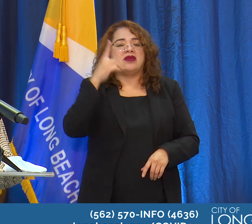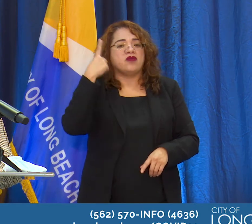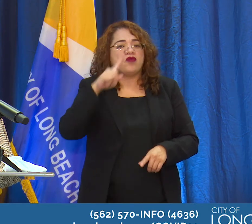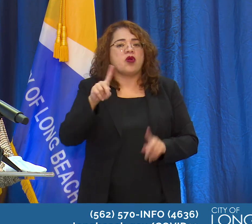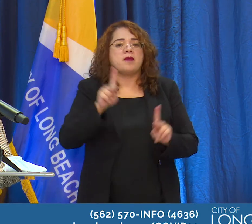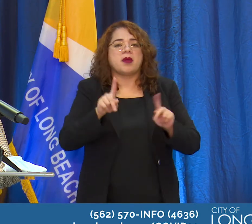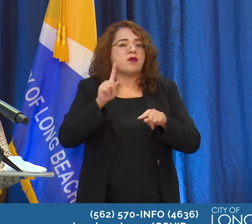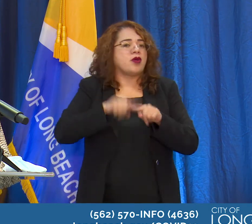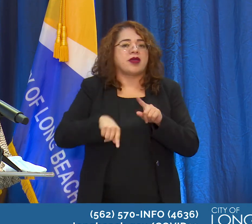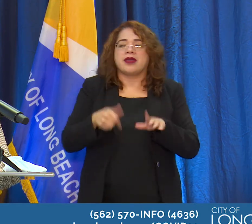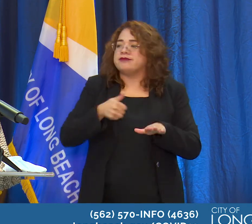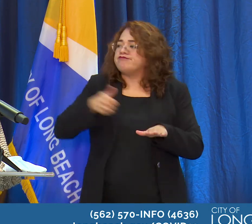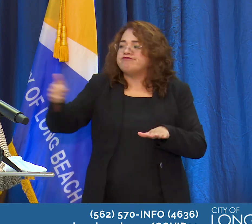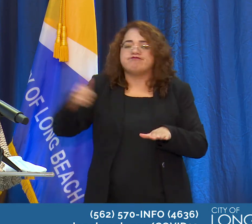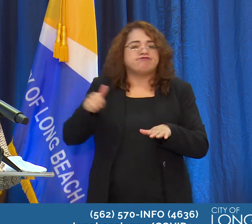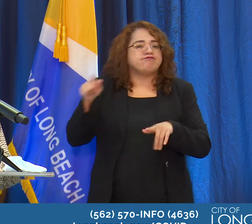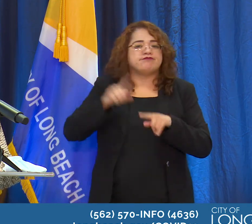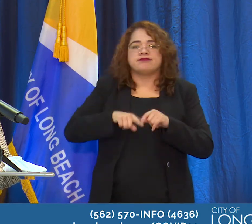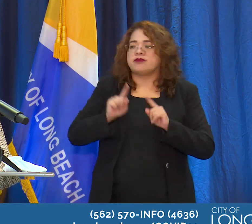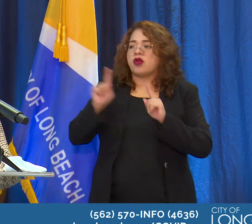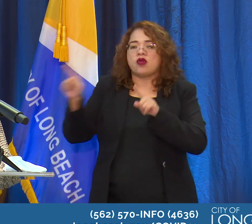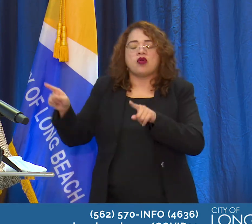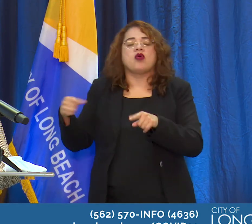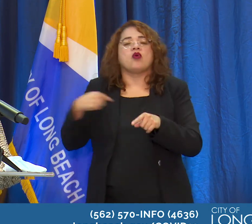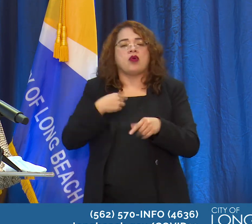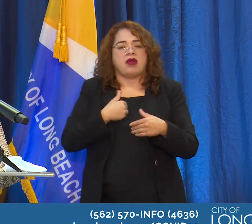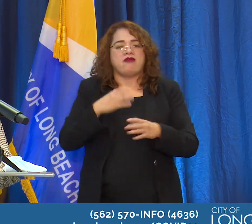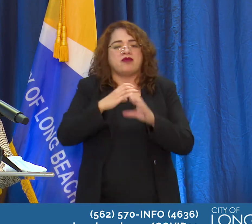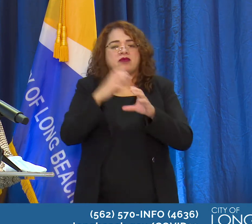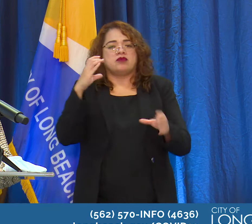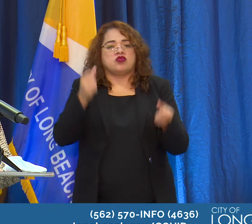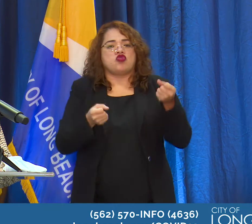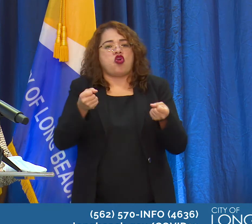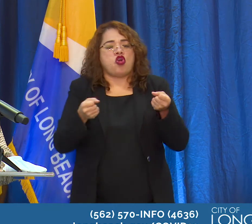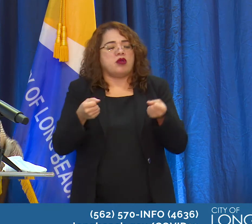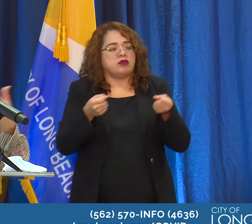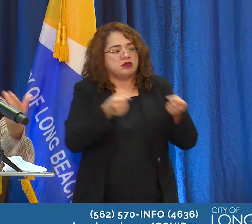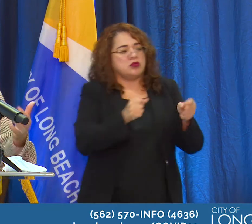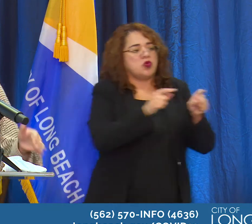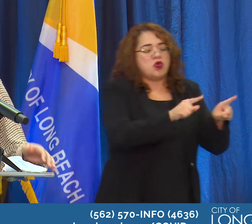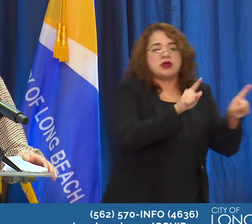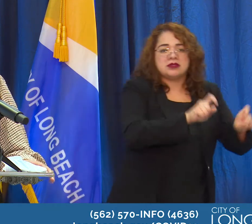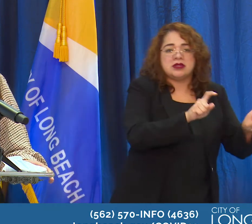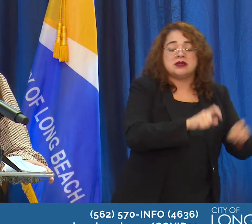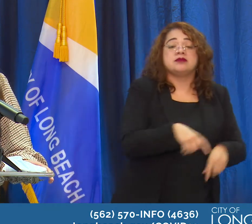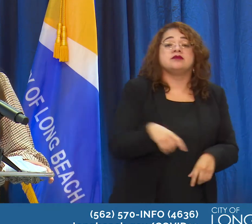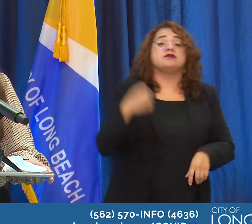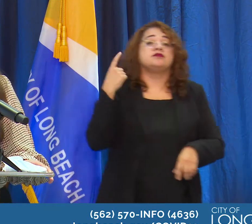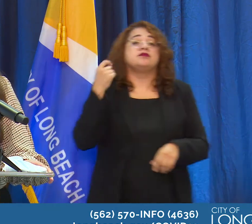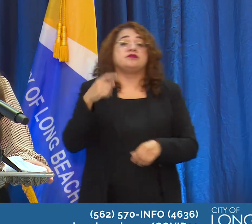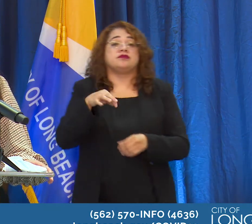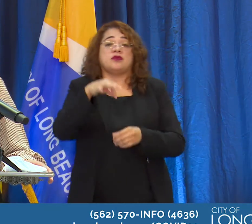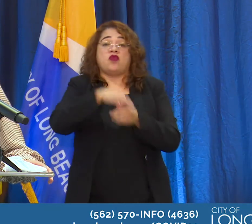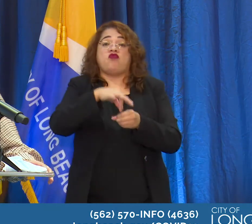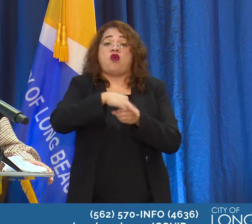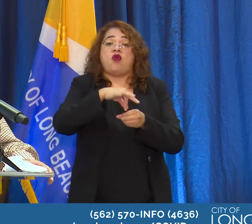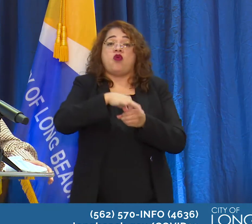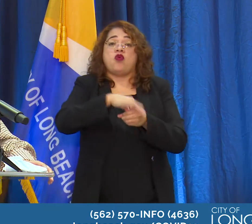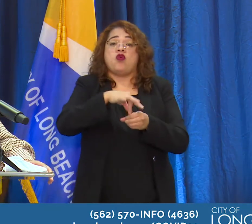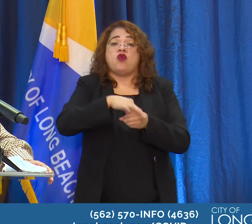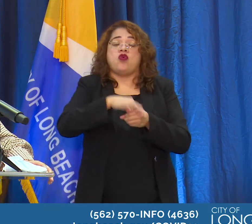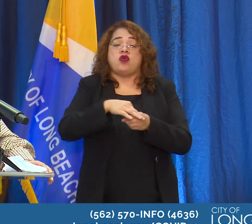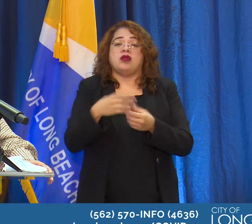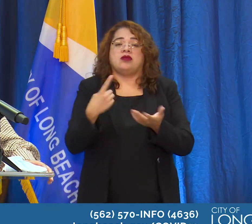562-570-4636. Quiero mencionar algo que el alcalde mencionó para la elección que va a venir en noviembre. Pueden votar